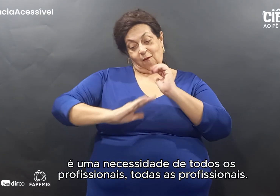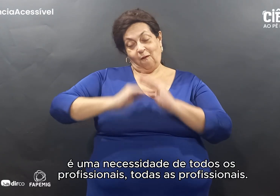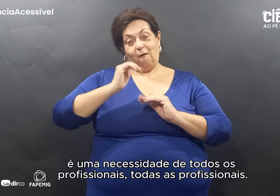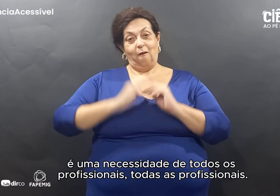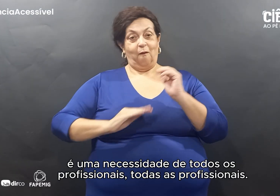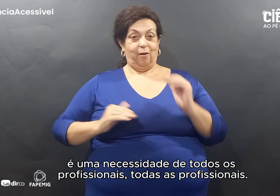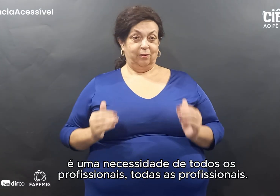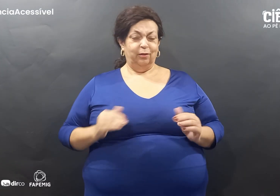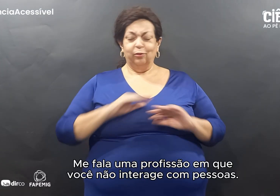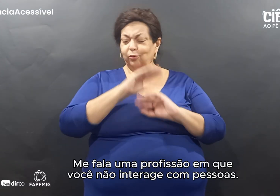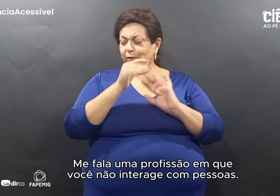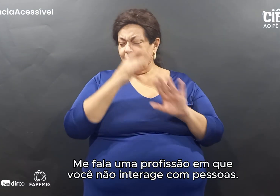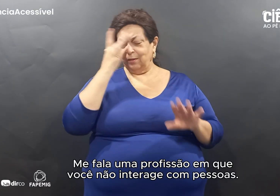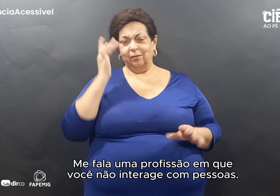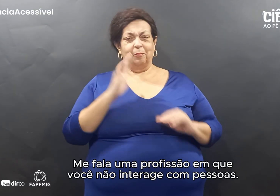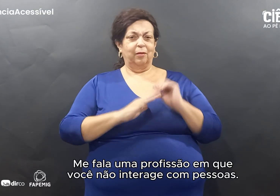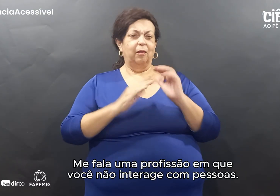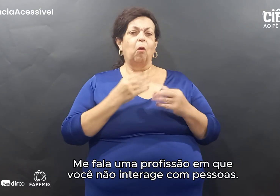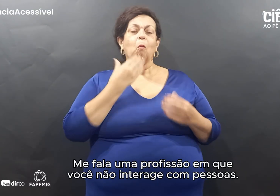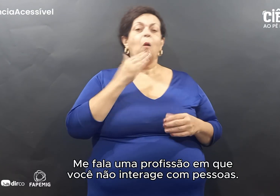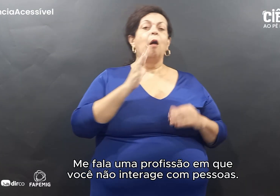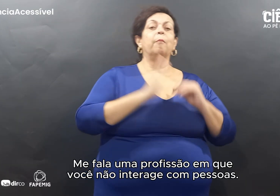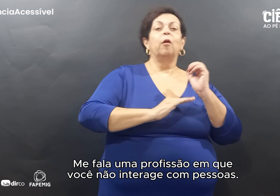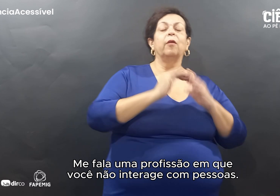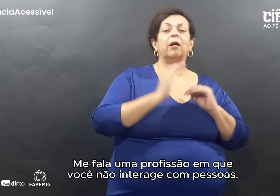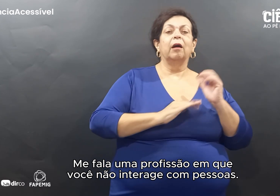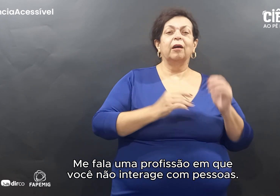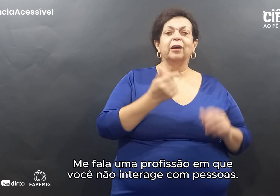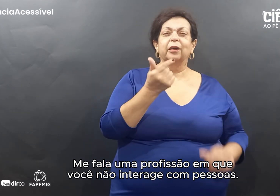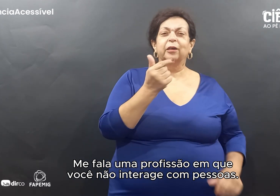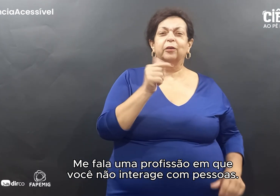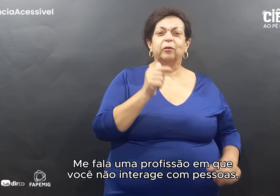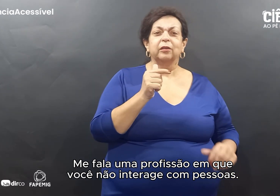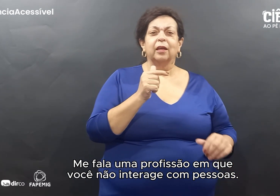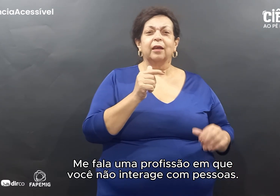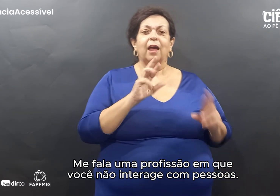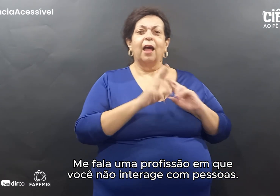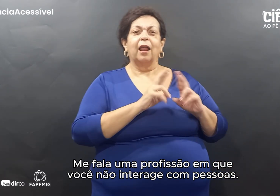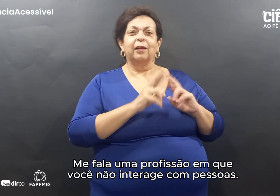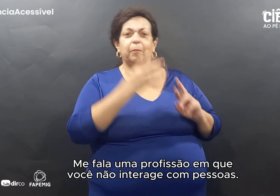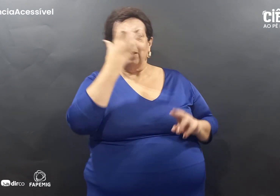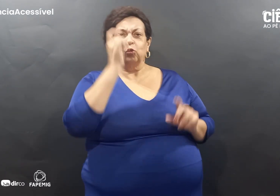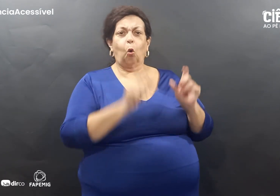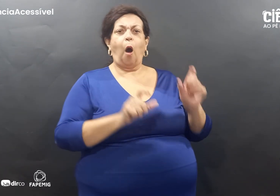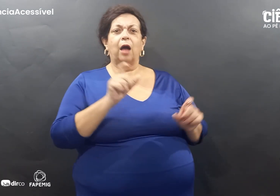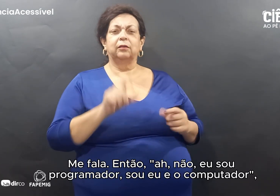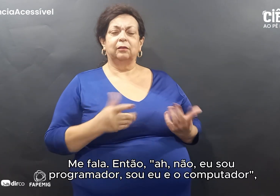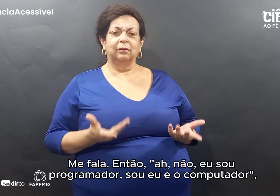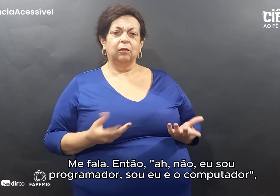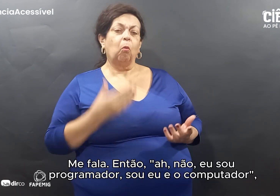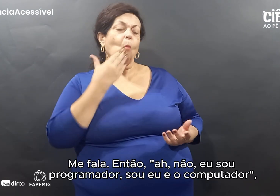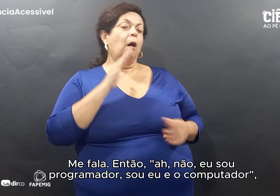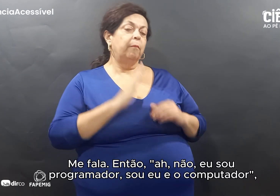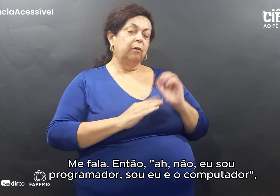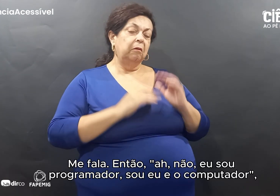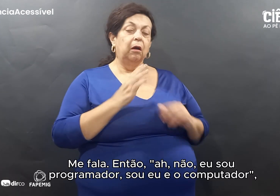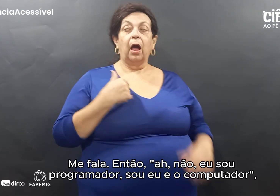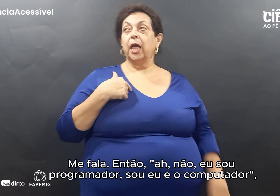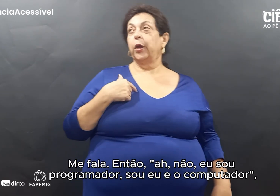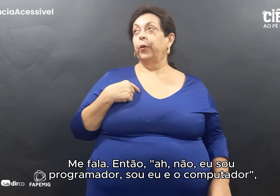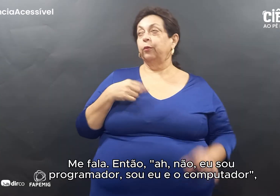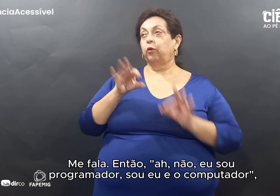profissionais, todas as profissionais. Me fala uma profissão em que você não interage com pessoas. Me fala. Então, não,